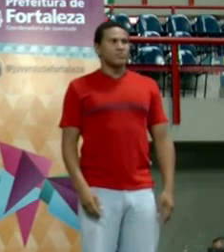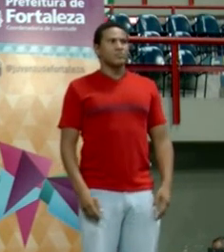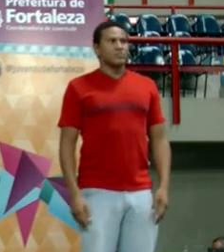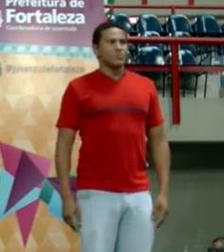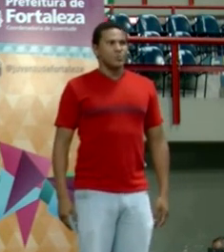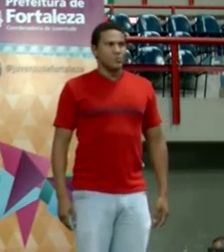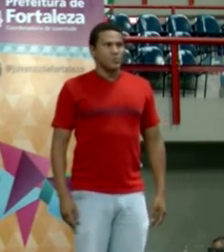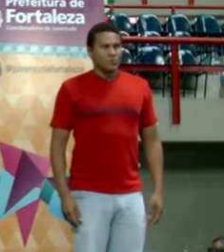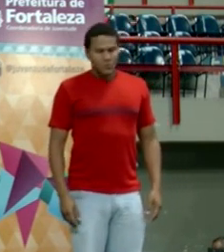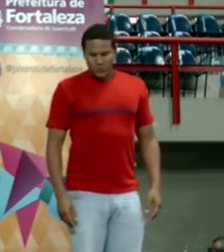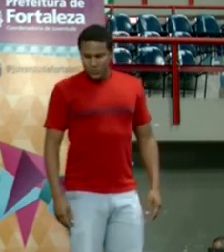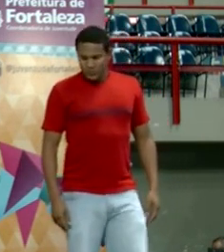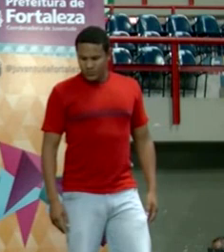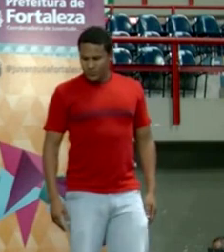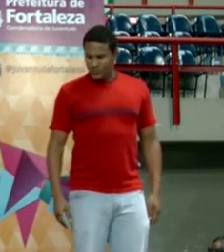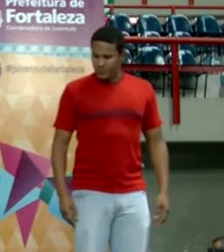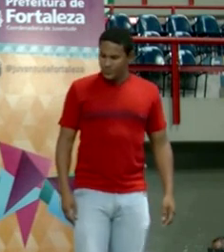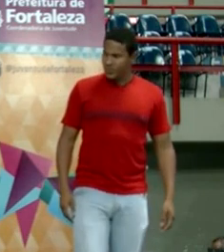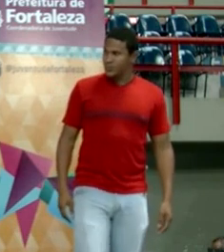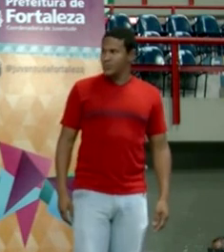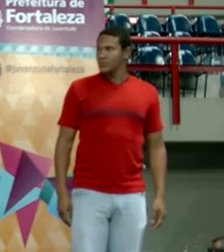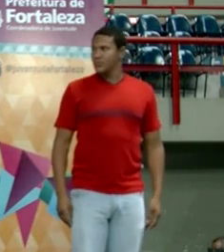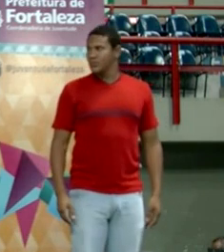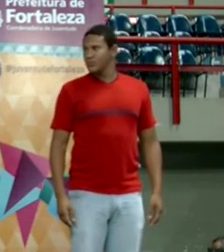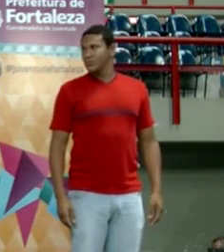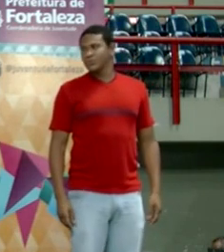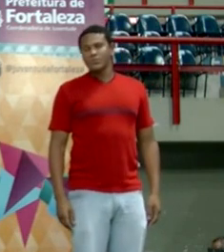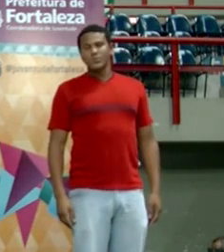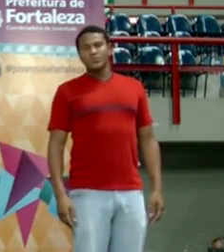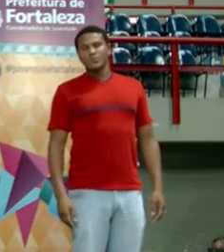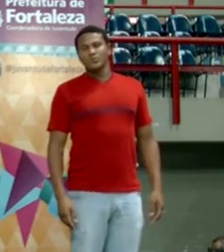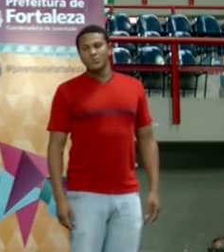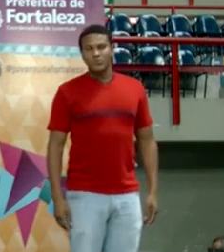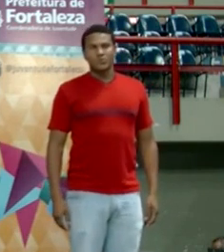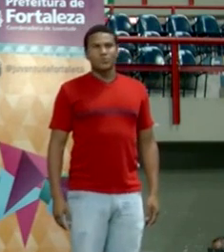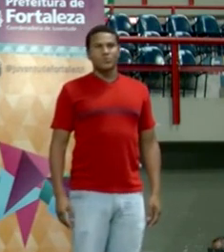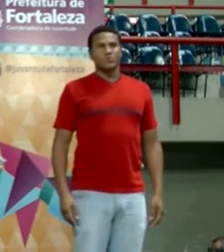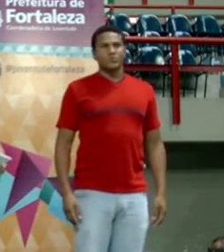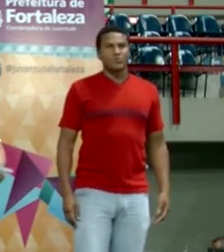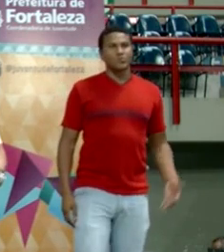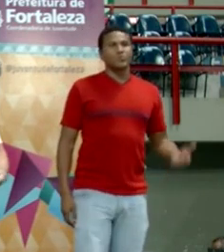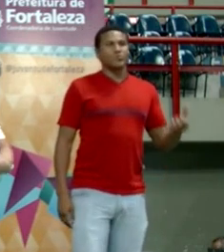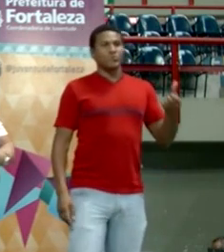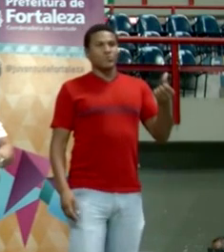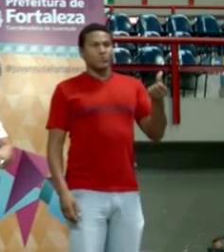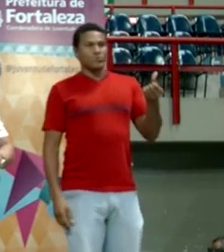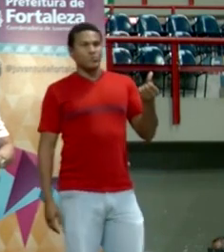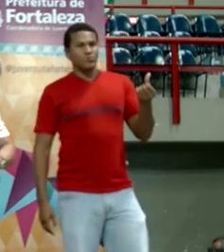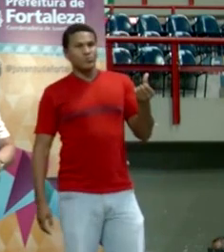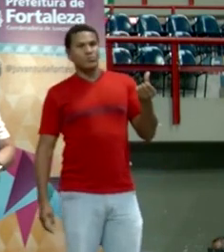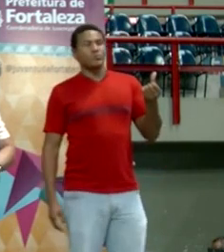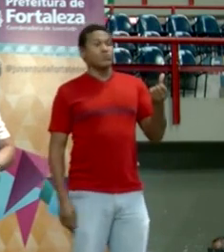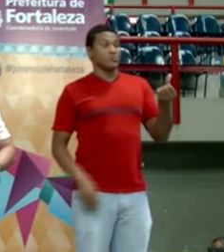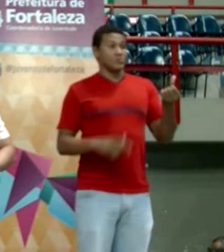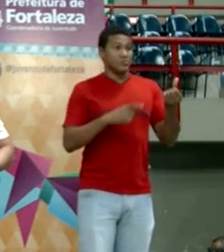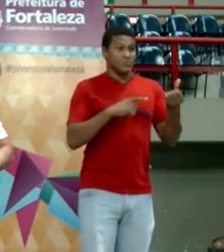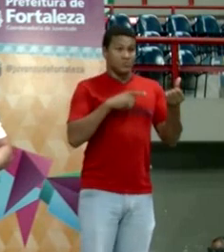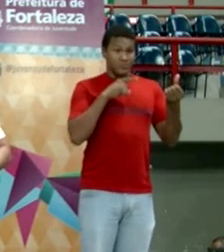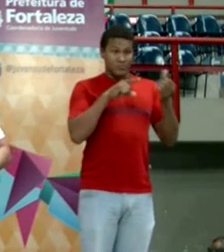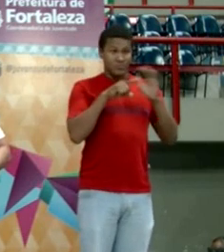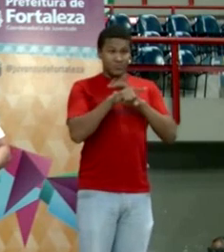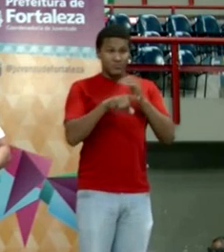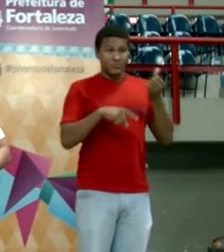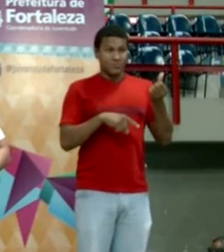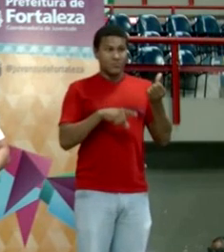Tá certo? Questão 6. A questão 6, ela tem uma data. Outra coisa,